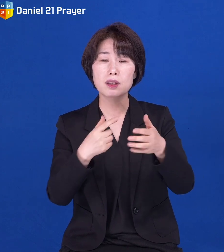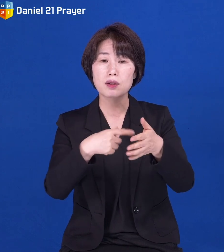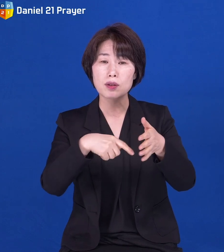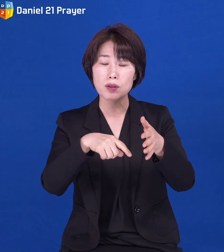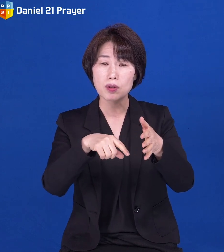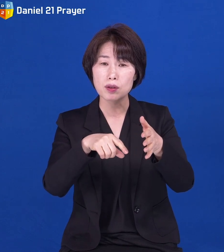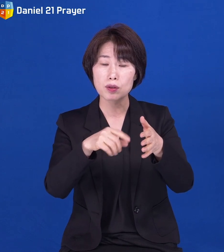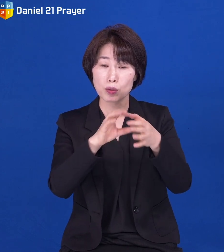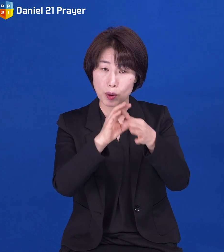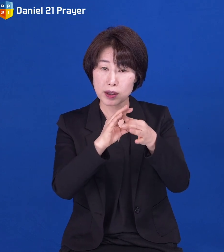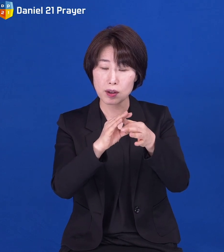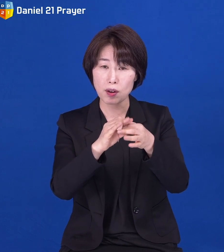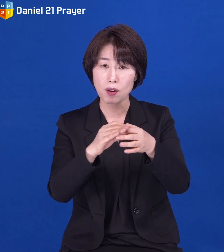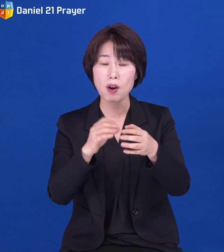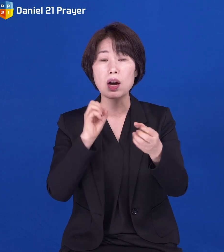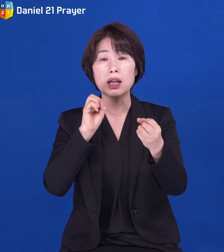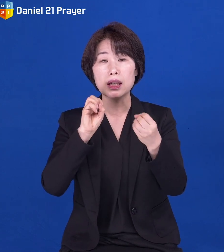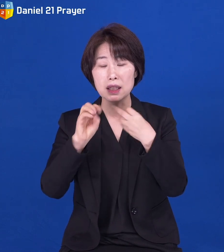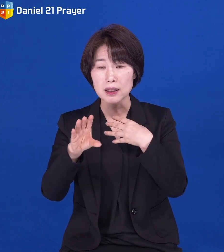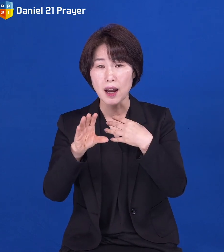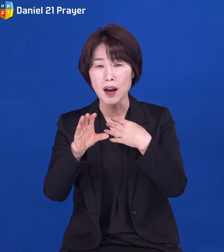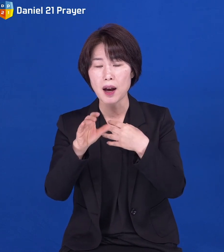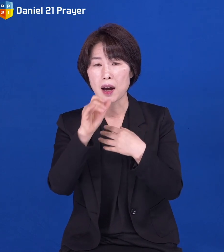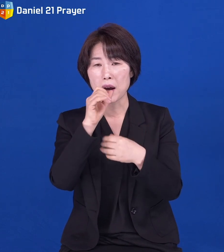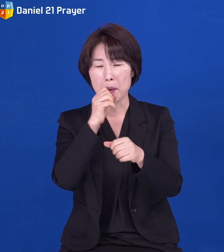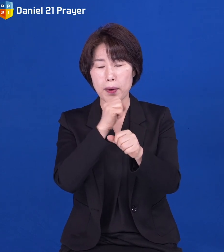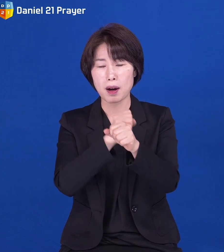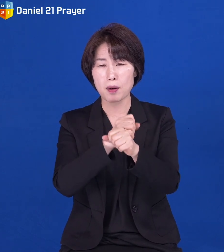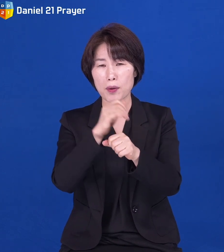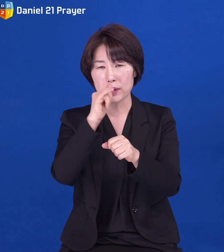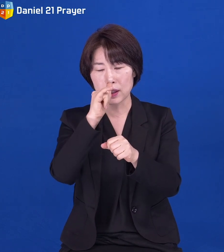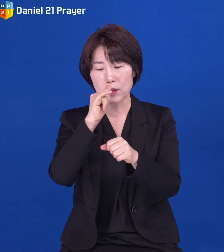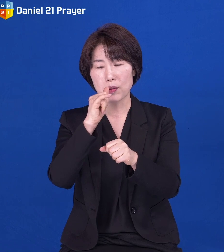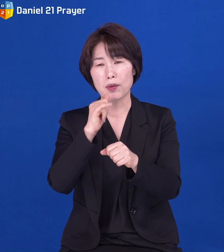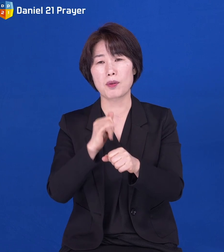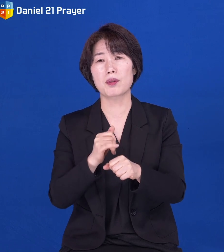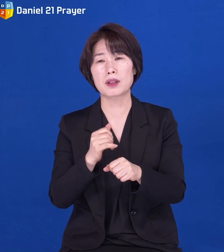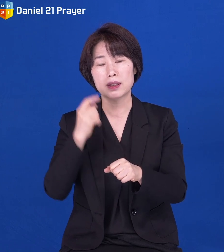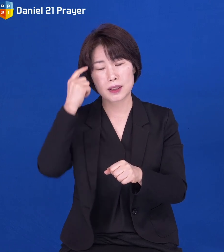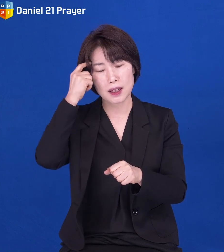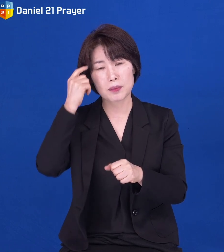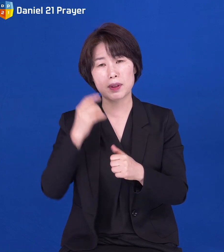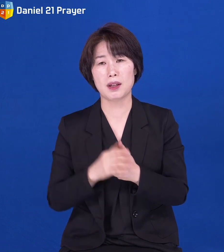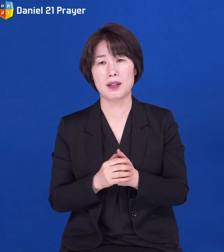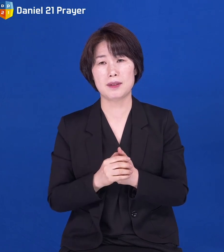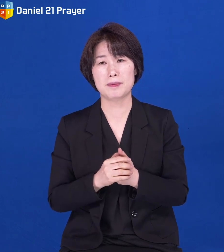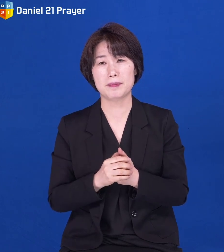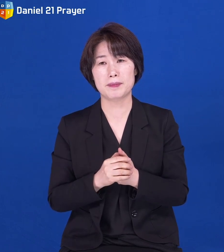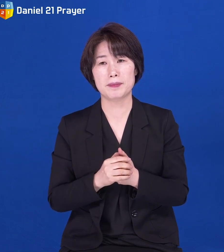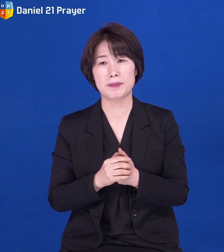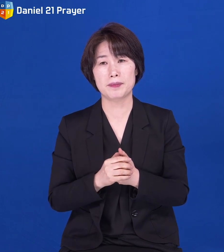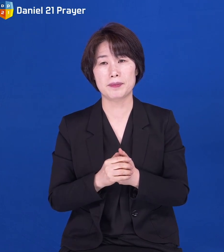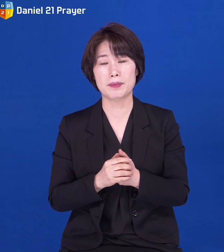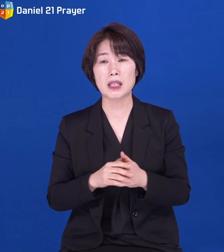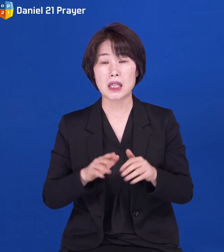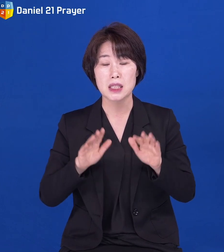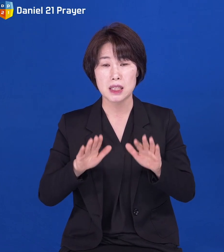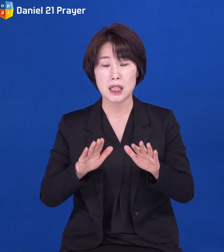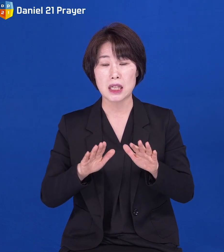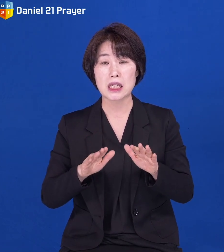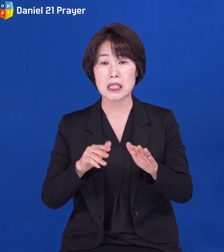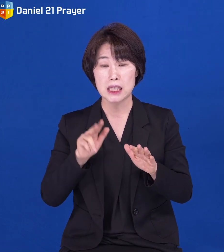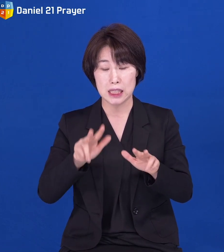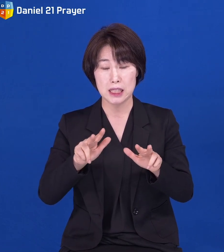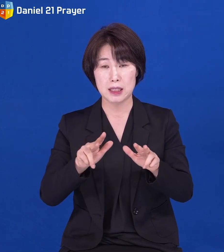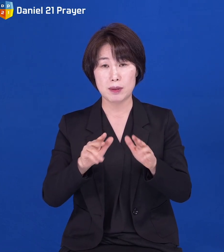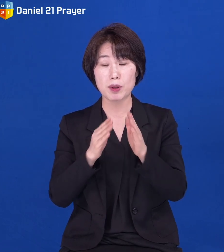이렇게 응답이 없으셨었구나 이런 생각이 드는 거예요. 그리고 저희 미니가 늘 제가 하는 기도는 항상